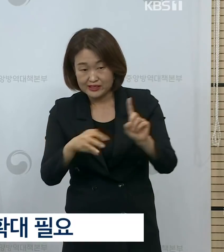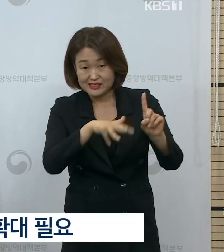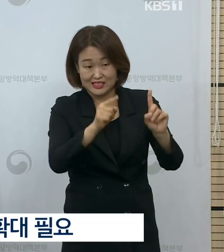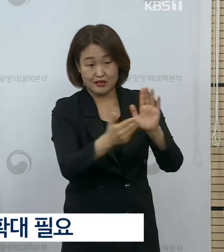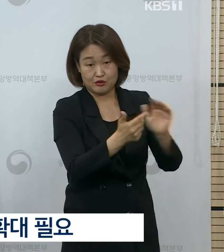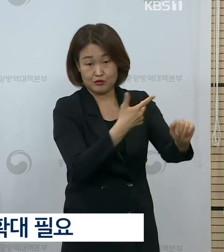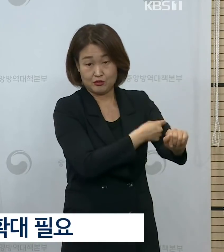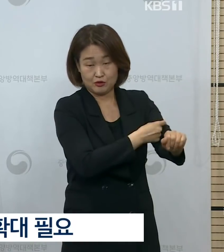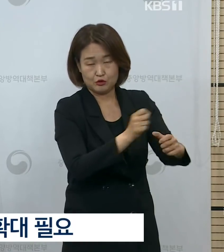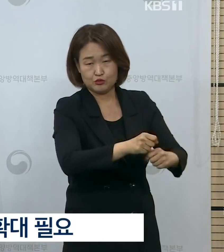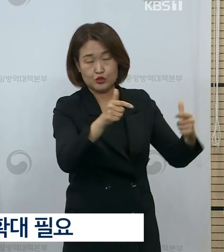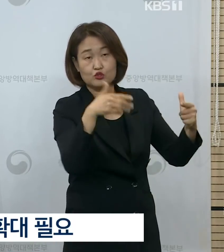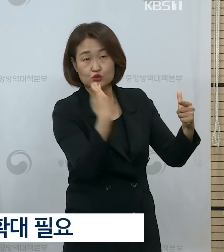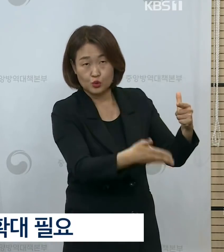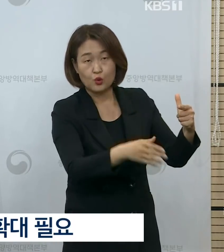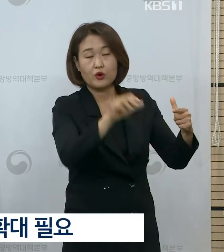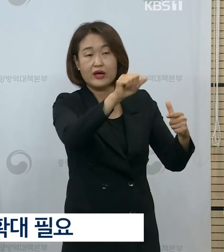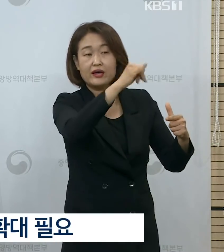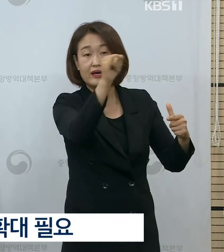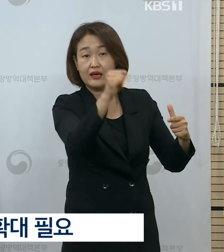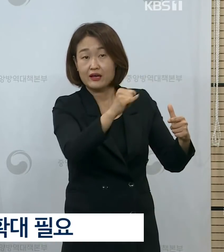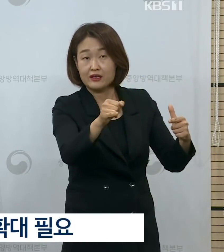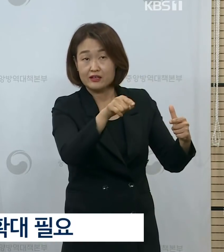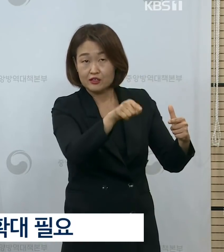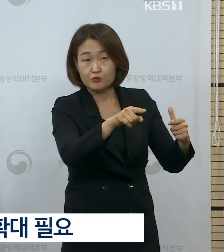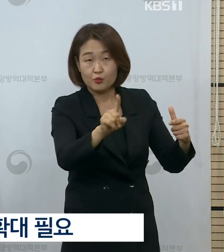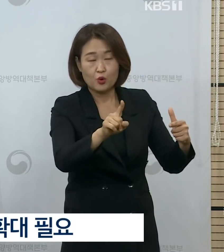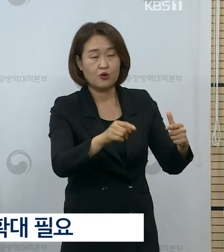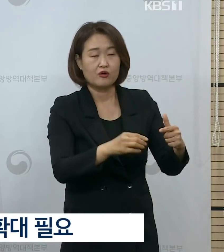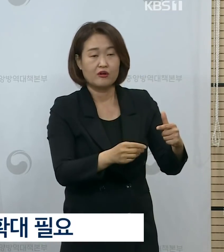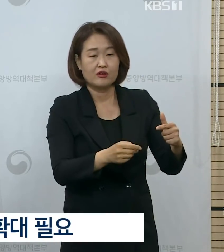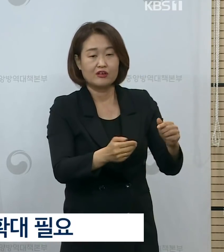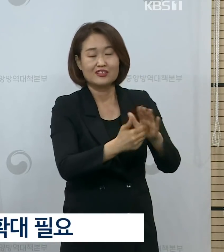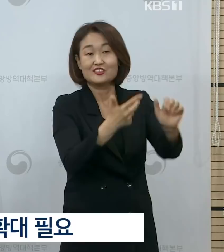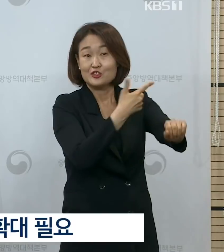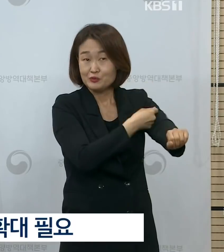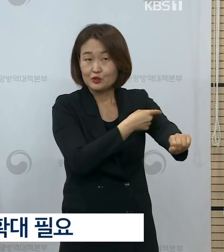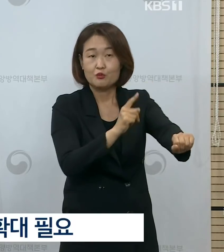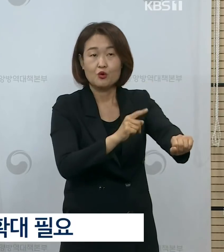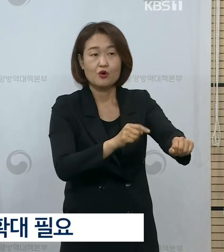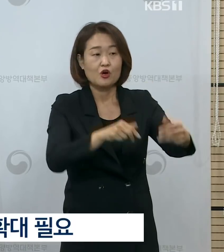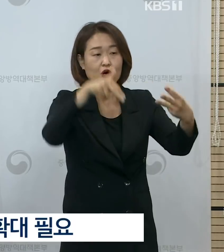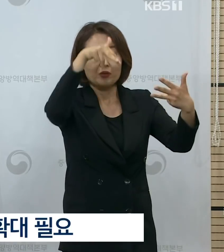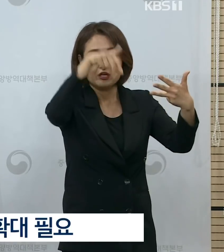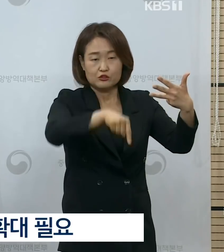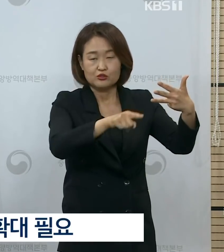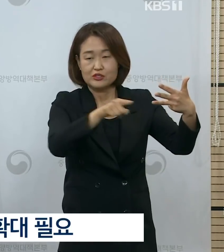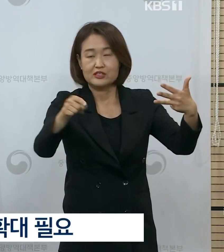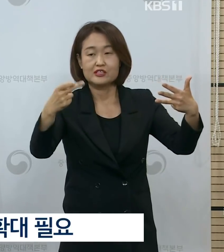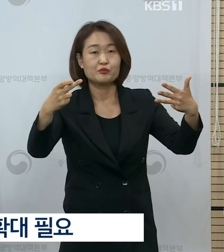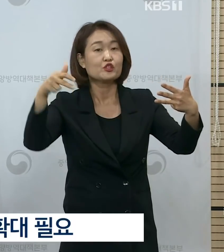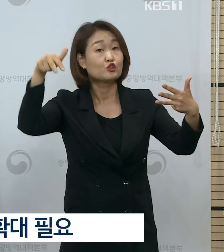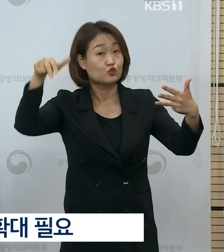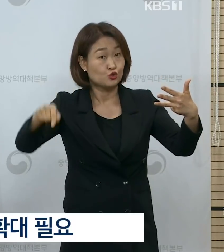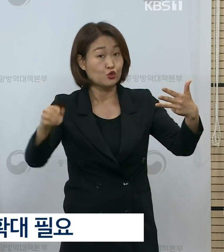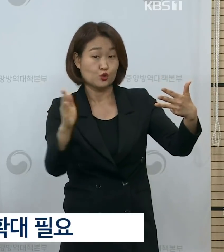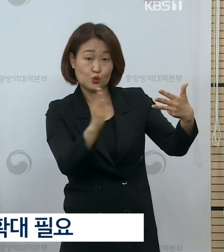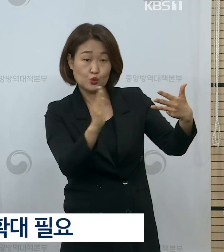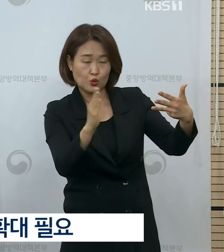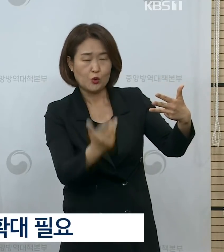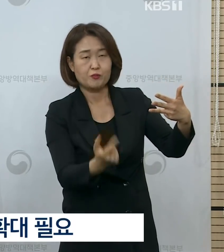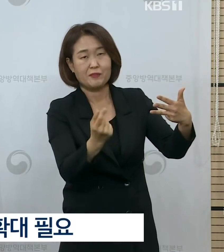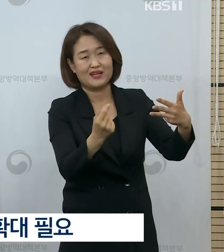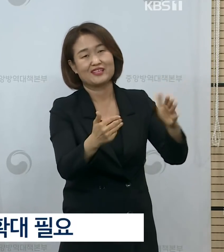확대하고 아스트라제네카 백신의 경우에는 접종 간격을 허가 범위인 8주에서 12주 범위 내에서